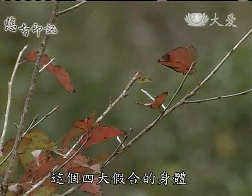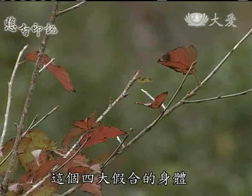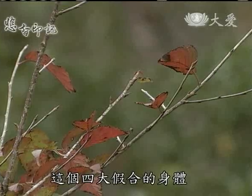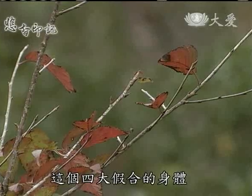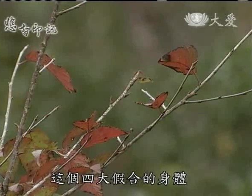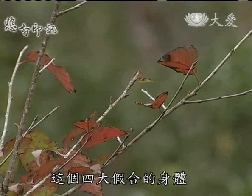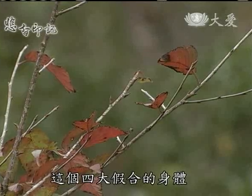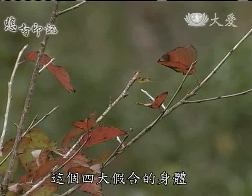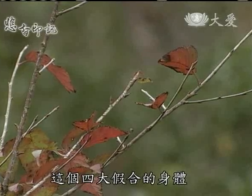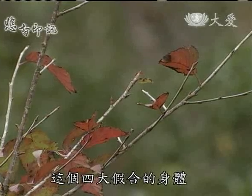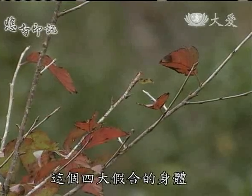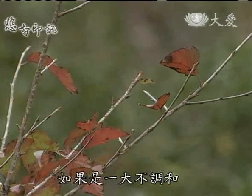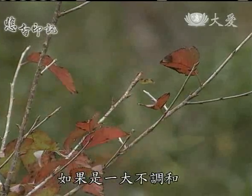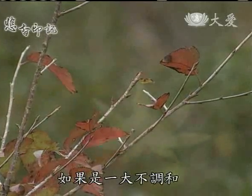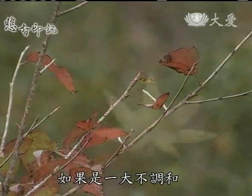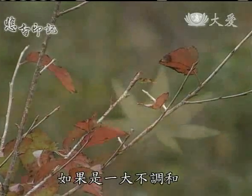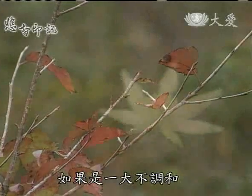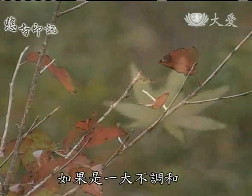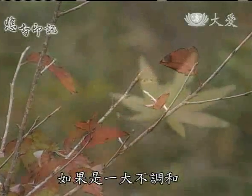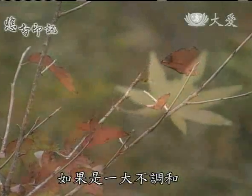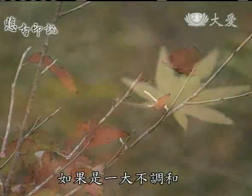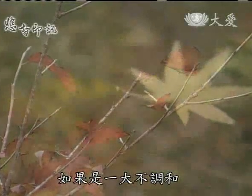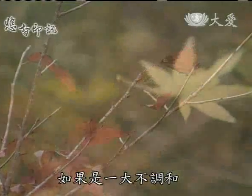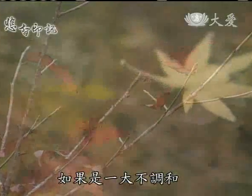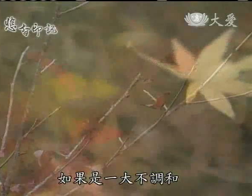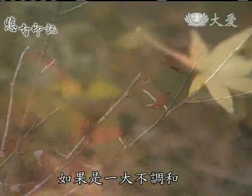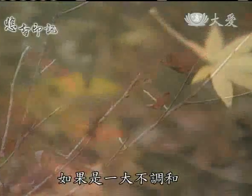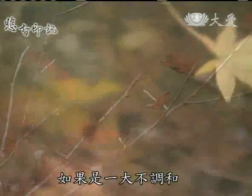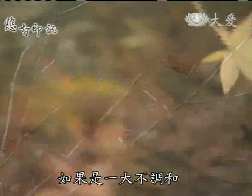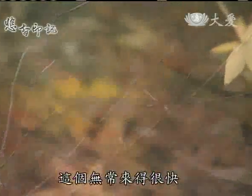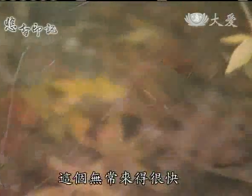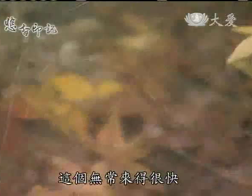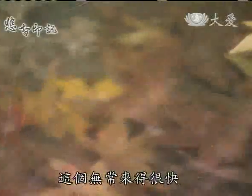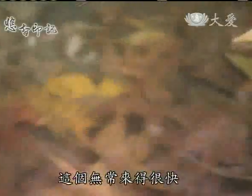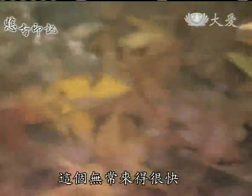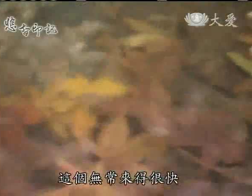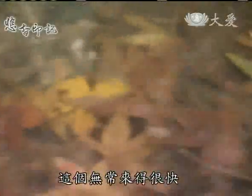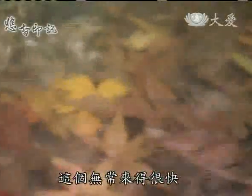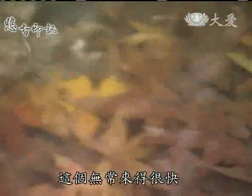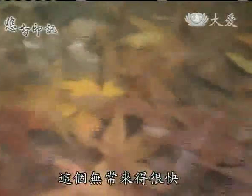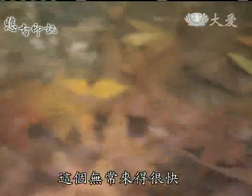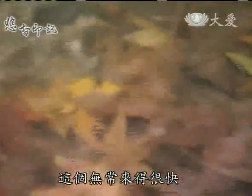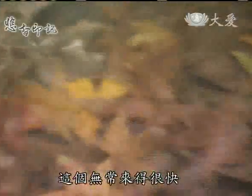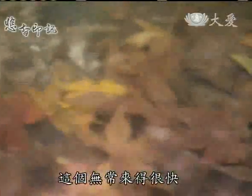的身体，那是一代不调和啊。这个母熊来得静静